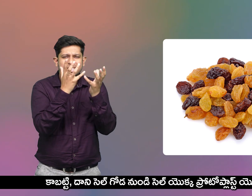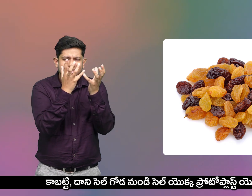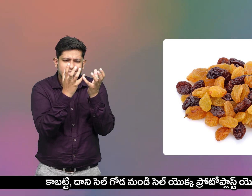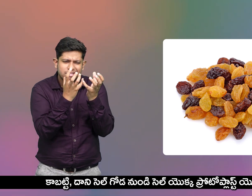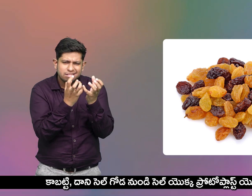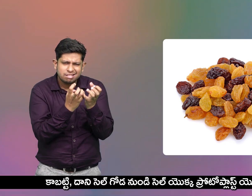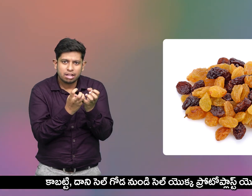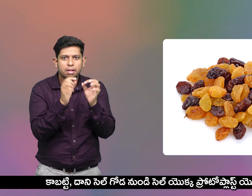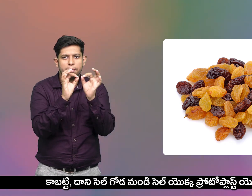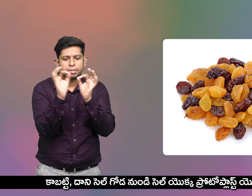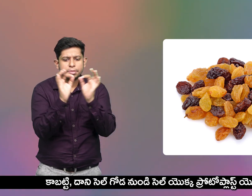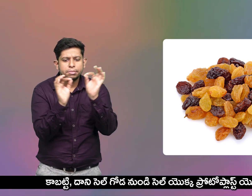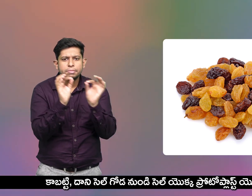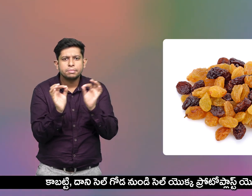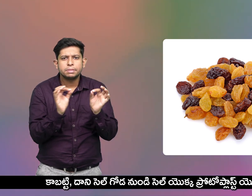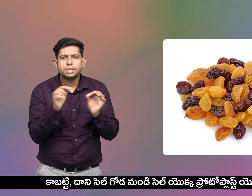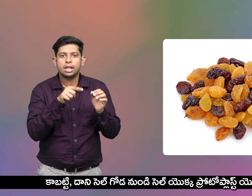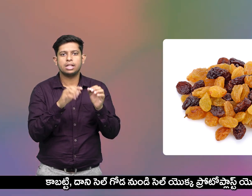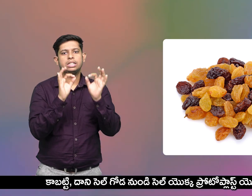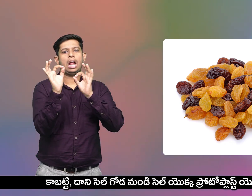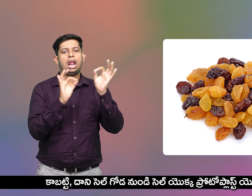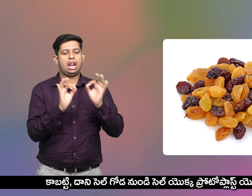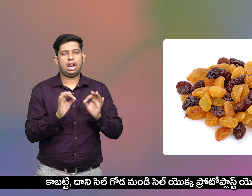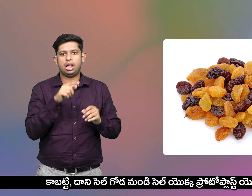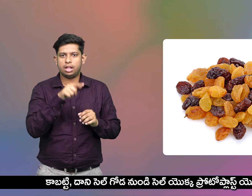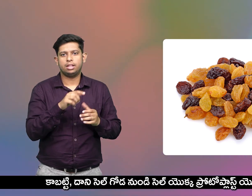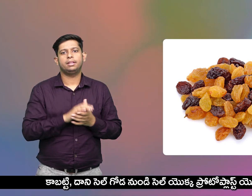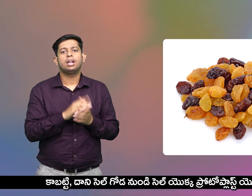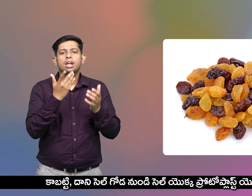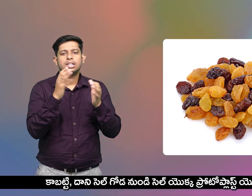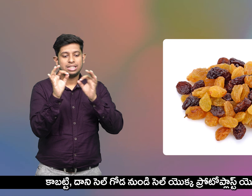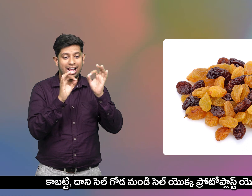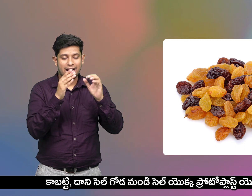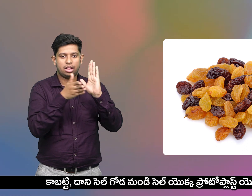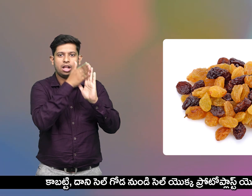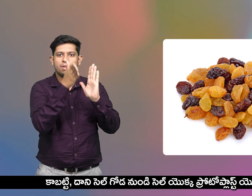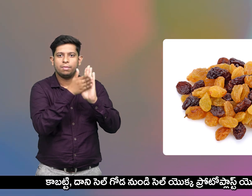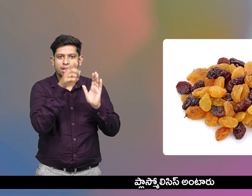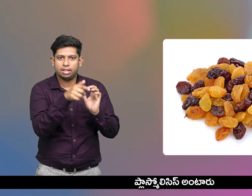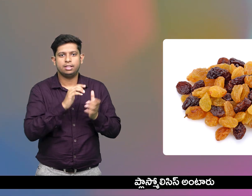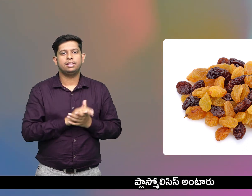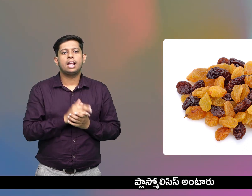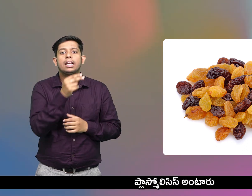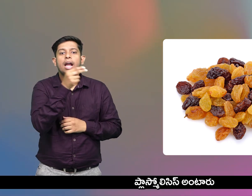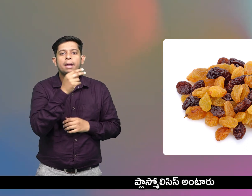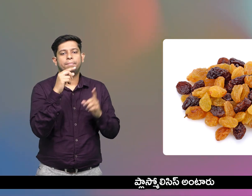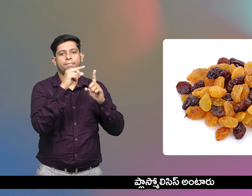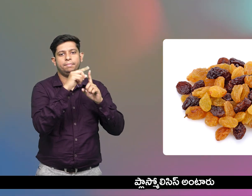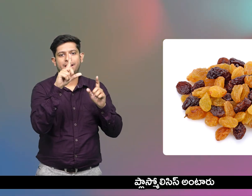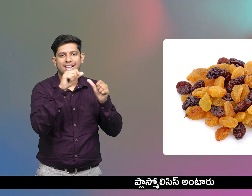కాబట్టి దాని సెల్ గోడ నుండి సెల్ యొక్క ప్రోటోప్లాస్ట్ యొక్క సంకోచం ప్లాస్మోలిసిస్ అంటారు.